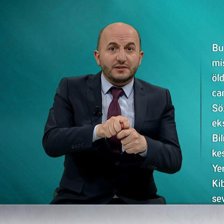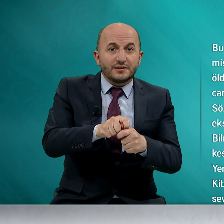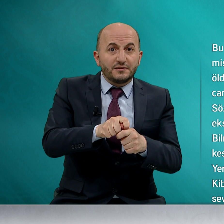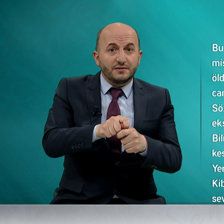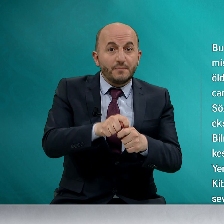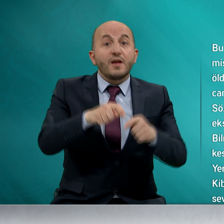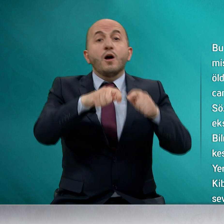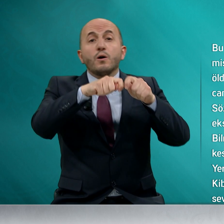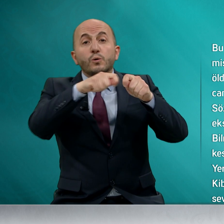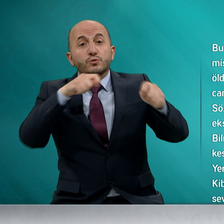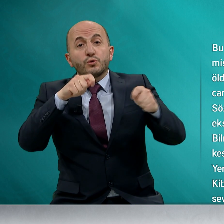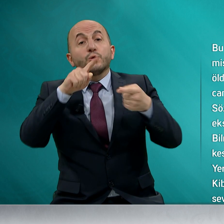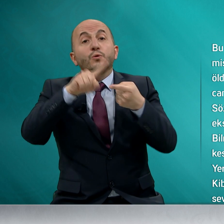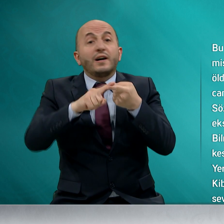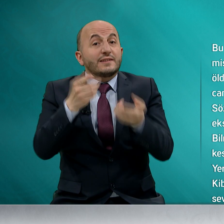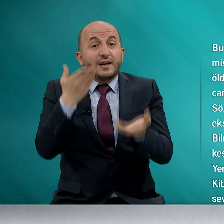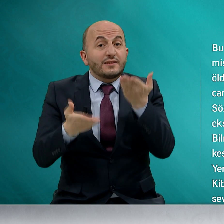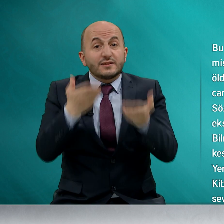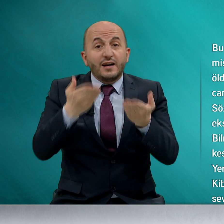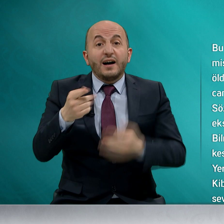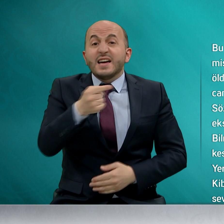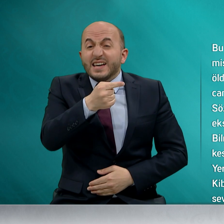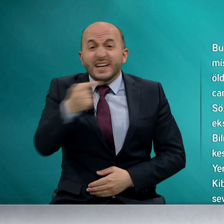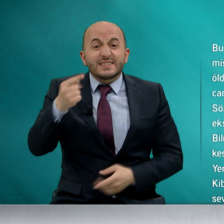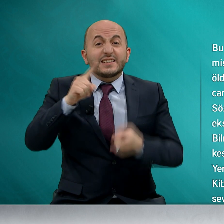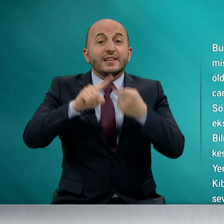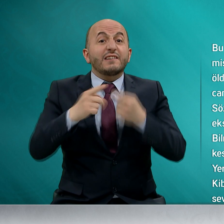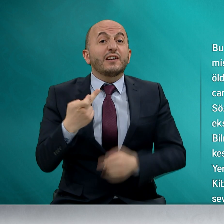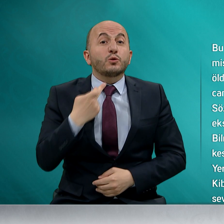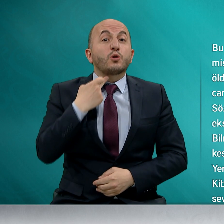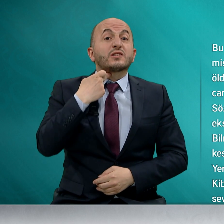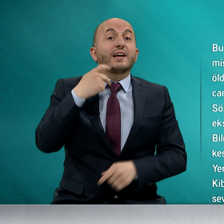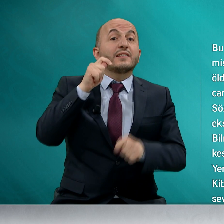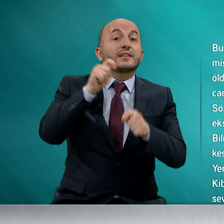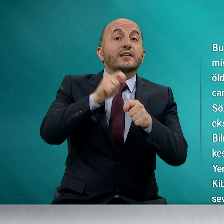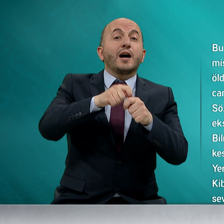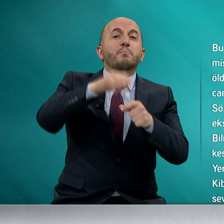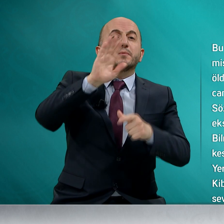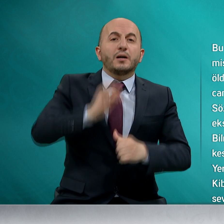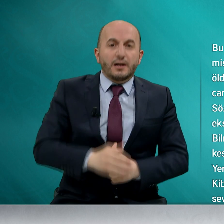getirmektir. Ölçü ve tartıda eksiklik ve noksanlık